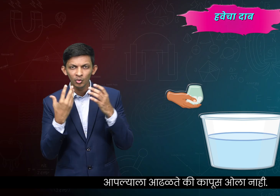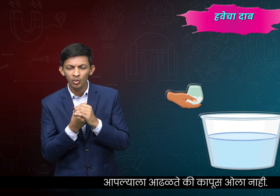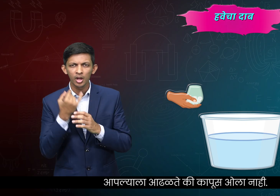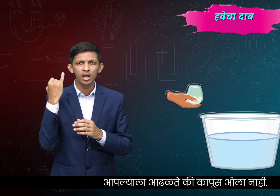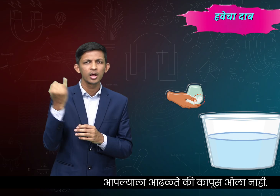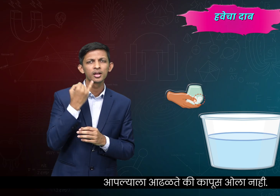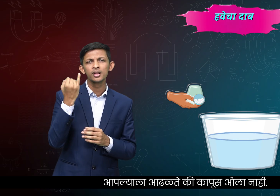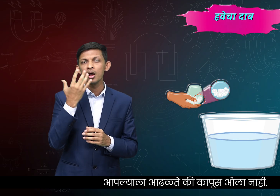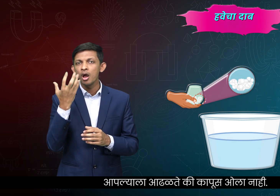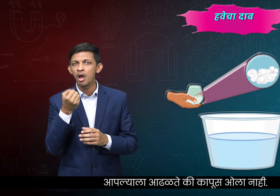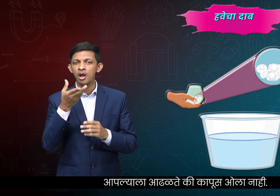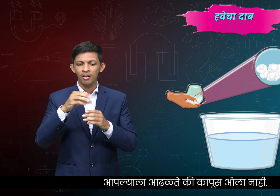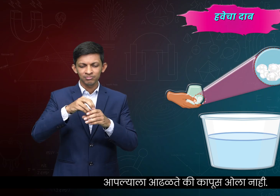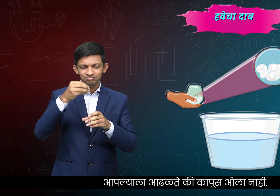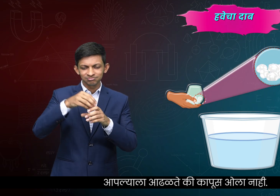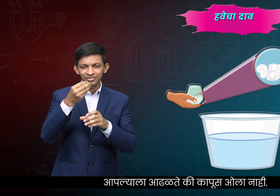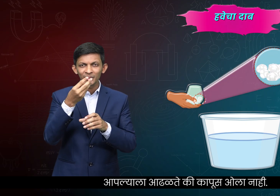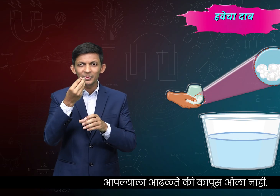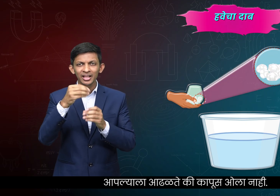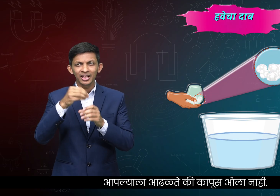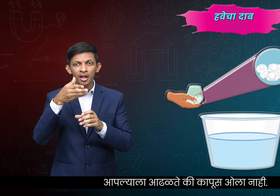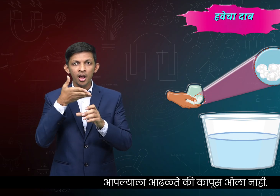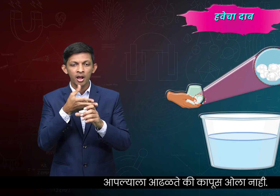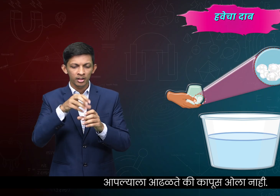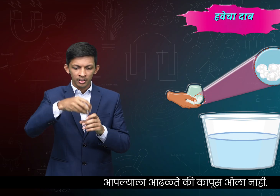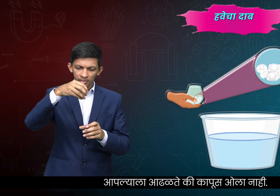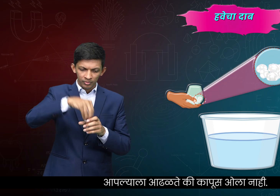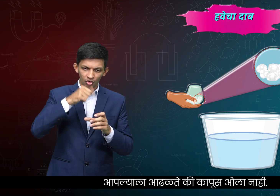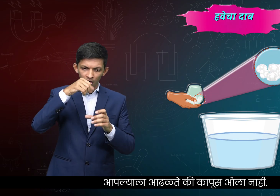आपल्याला आढळते की कापूस ओला नाही.